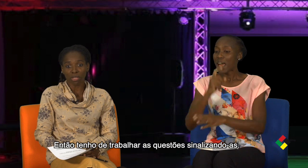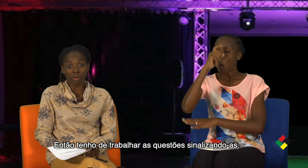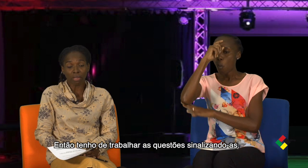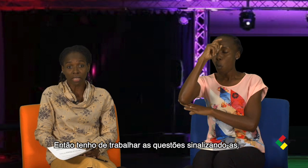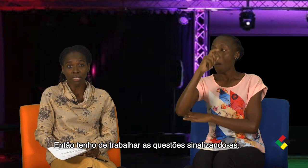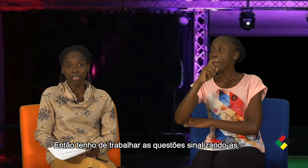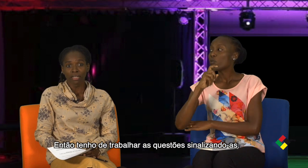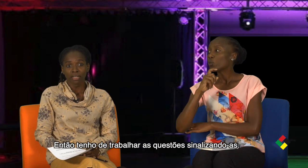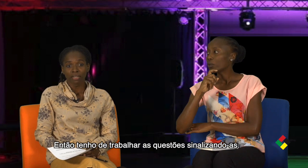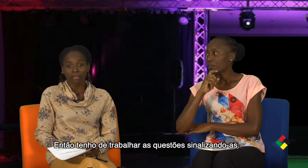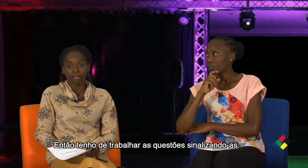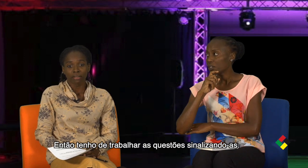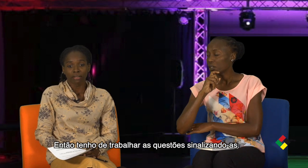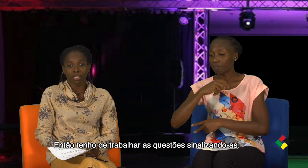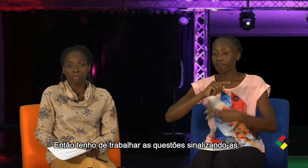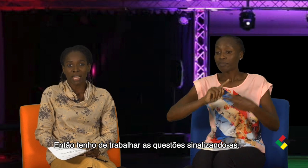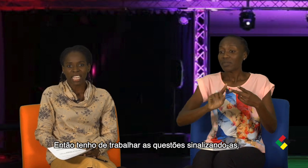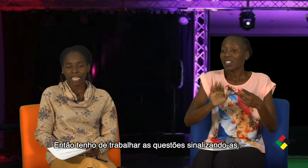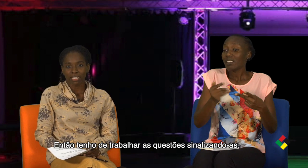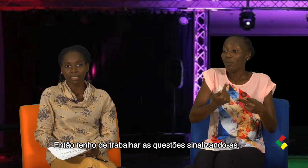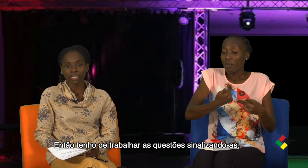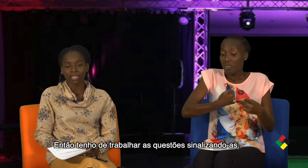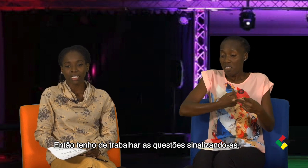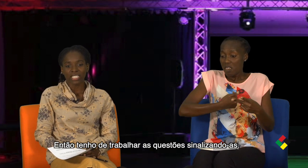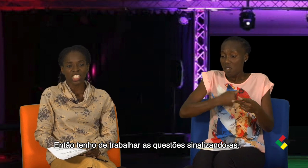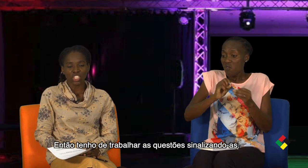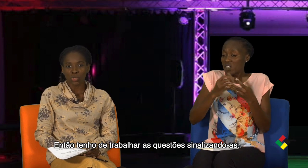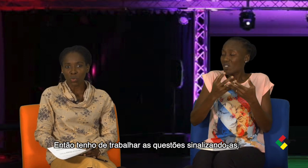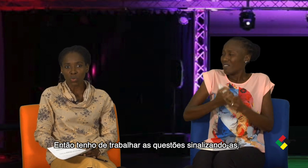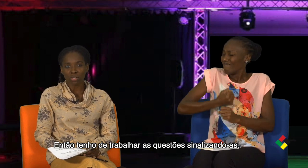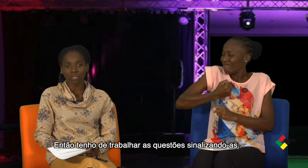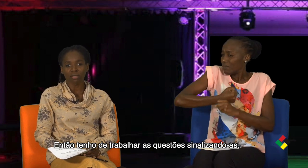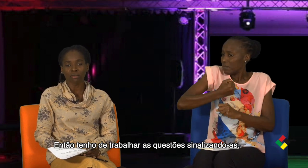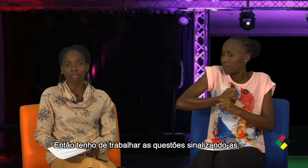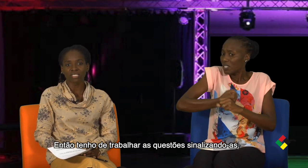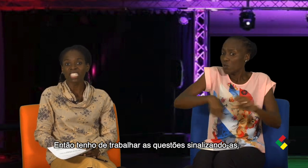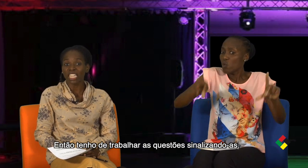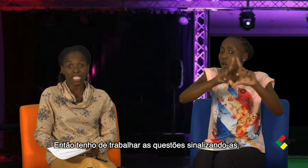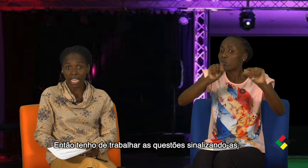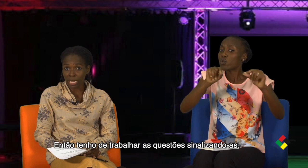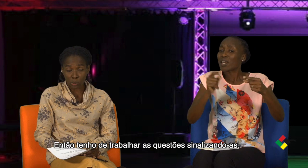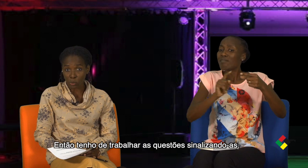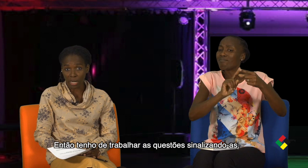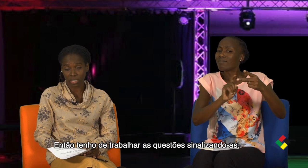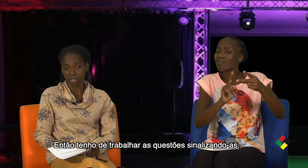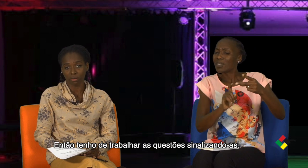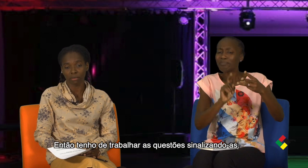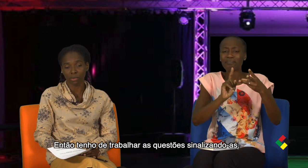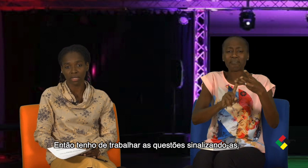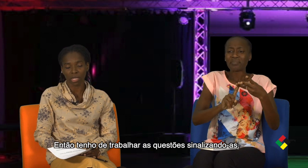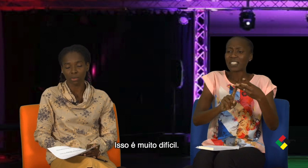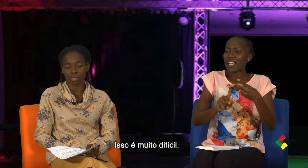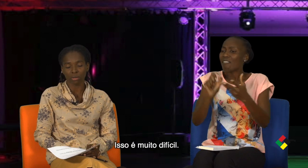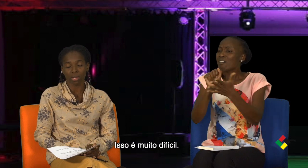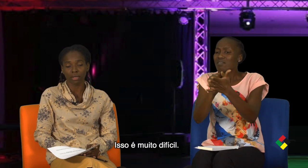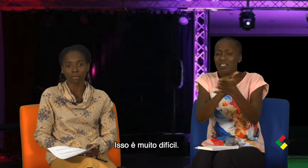que trabalhar as questões sinalizando-as. Não é? Então isso é